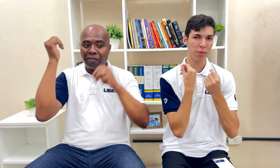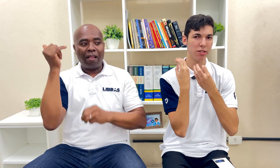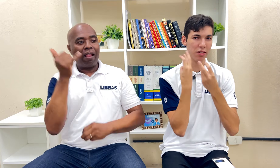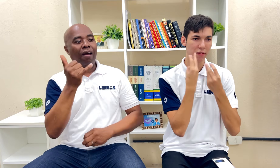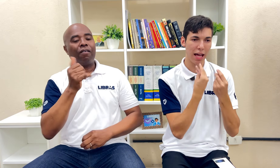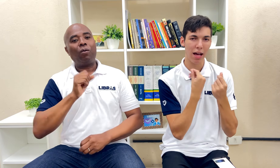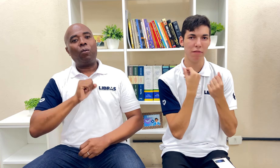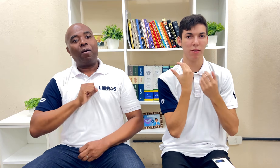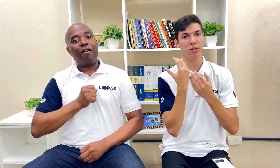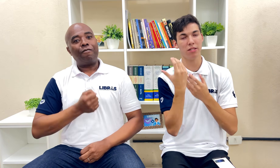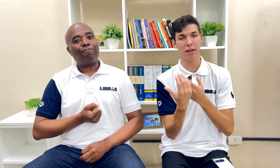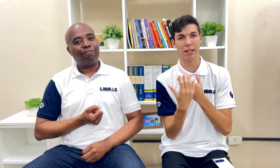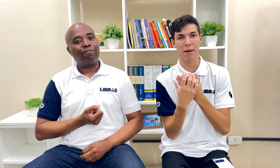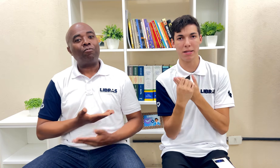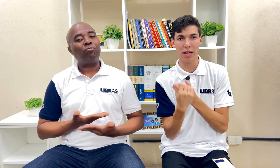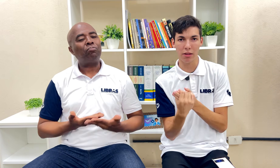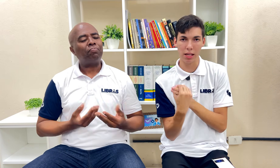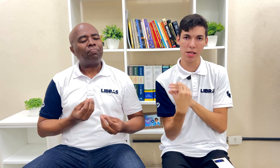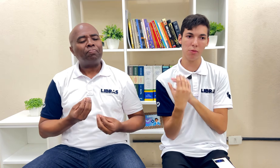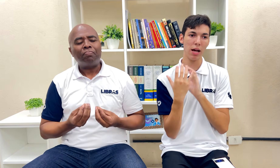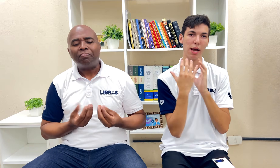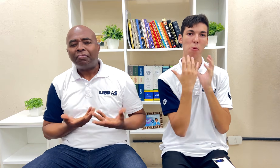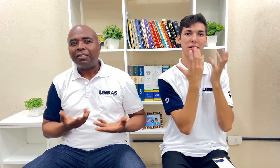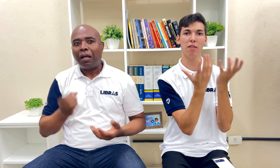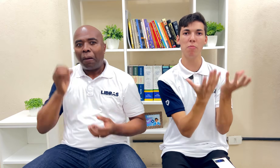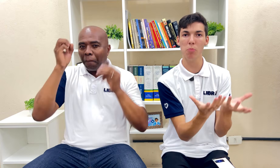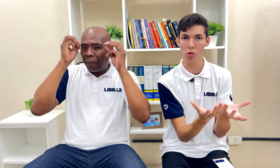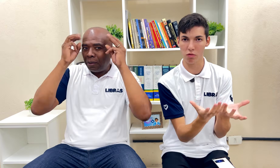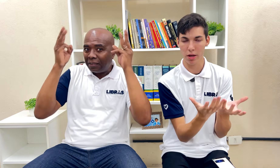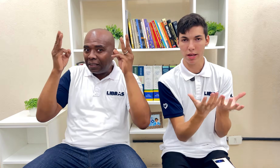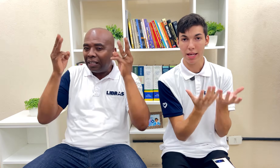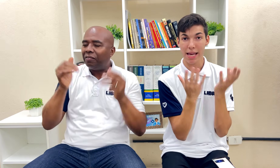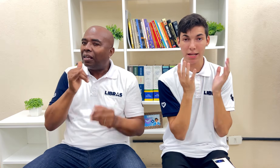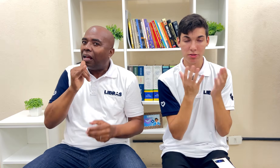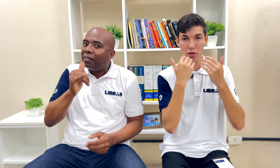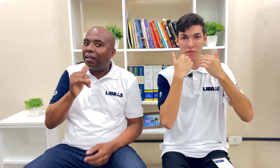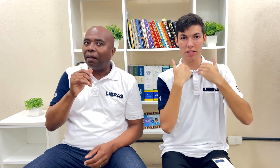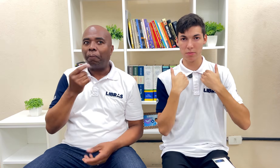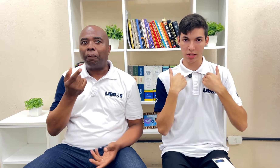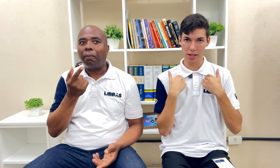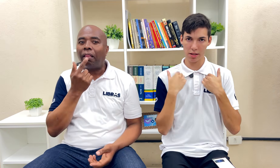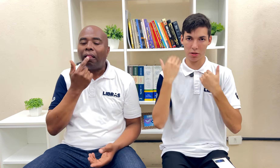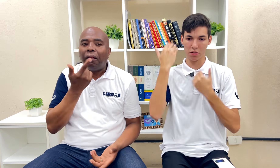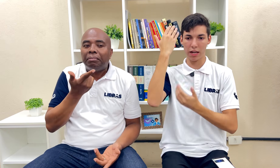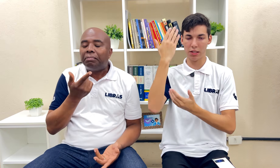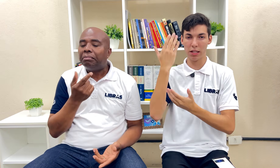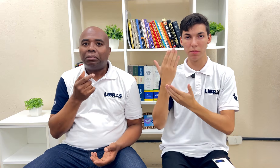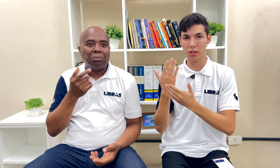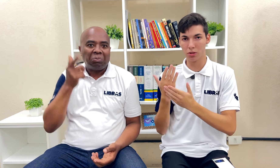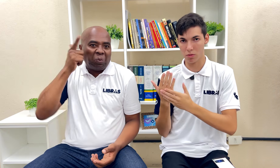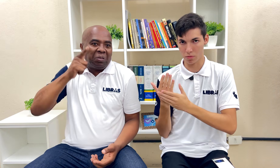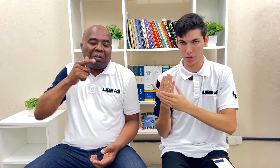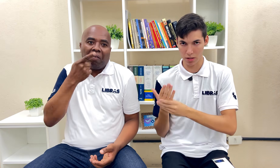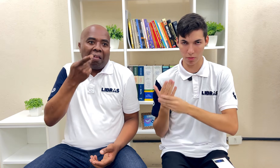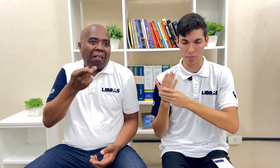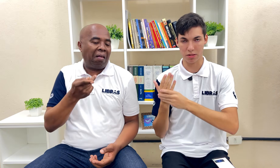Moisés falava que era pesado em língua, Arão passava para o povo. E é isso que nós fazemos aqui. Deus fala diretamente com o bispo, o